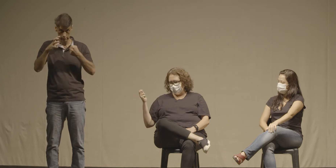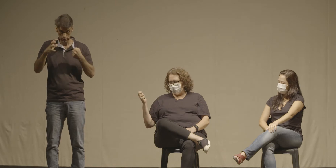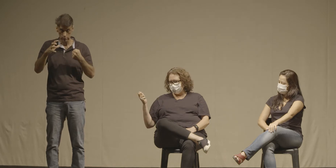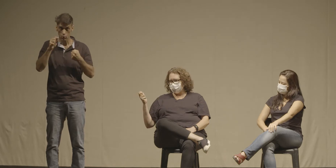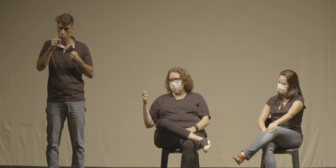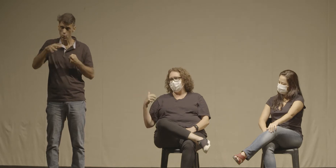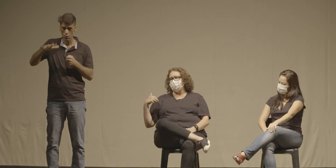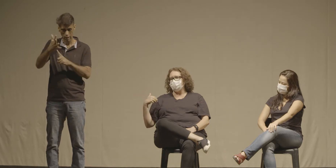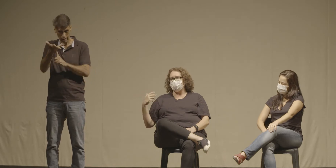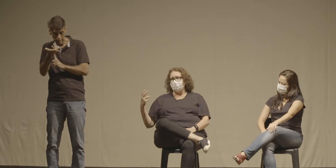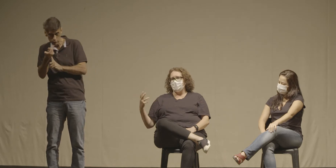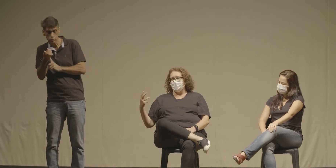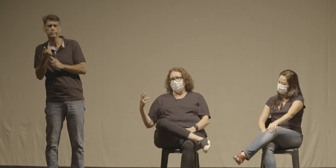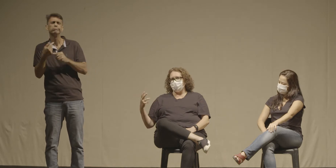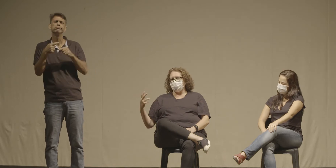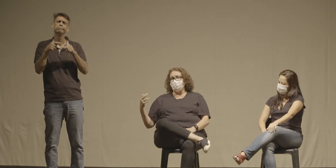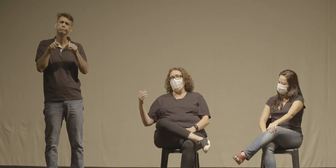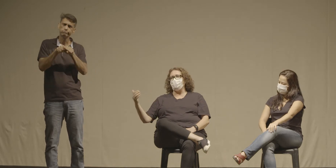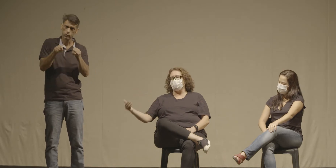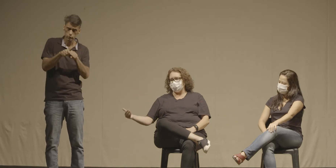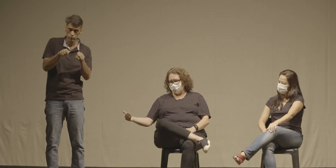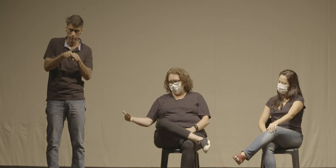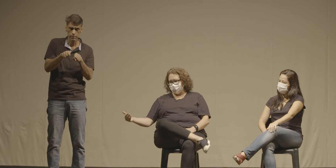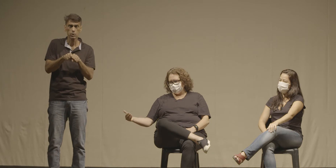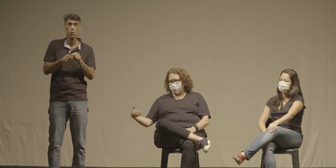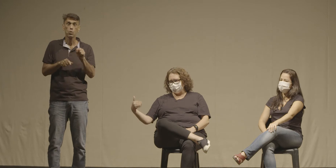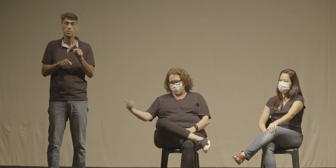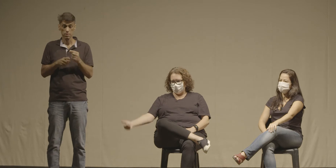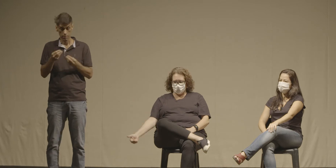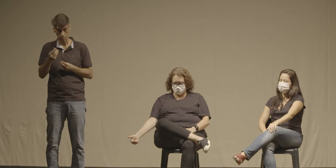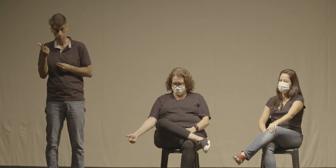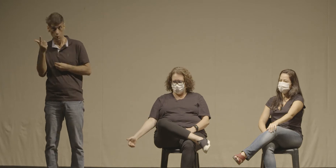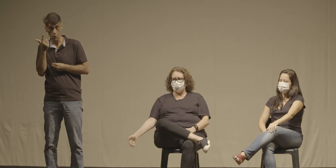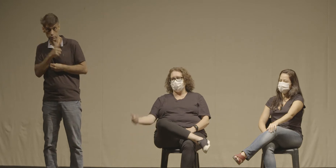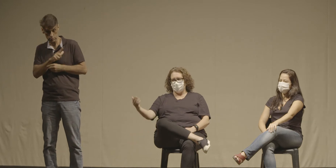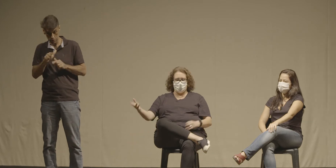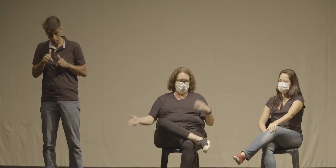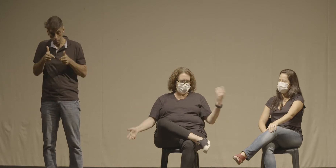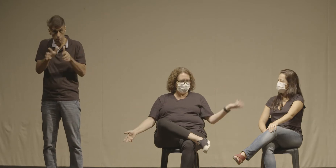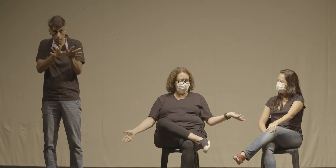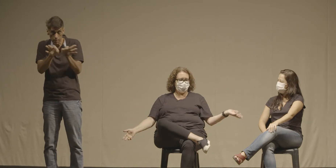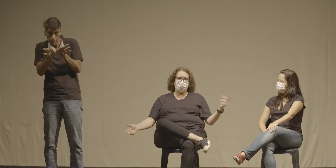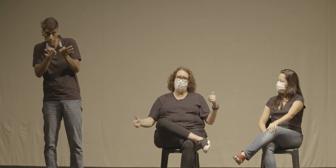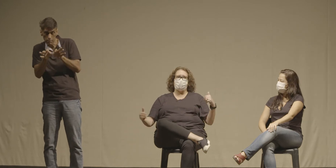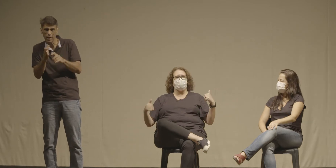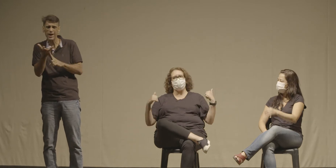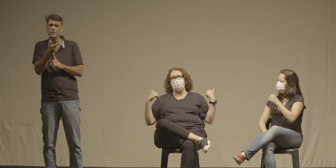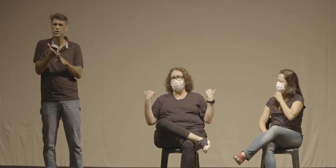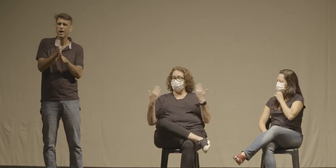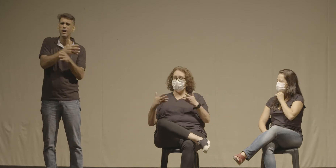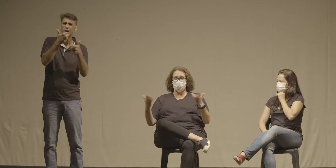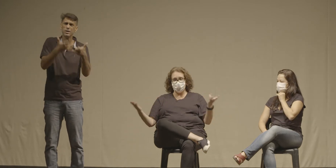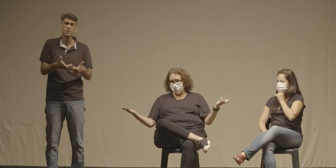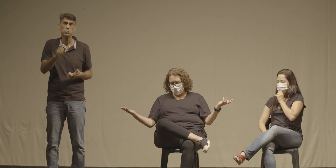democratização da arte e dos meios para fazer arte, ou seja, como você já disse anteriormente, a gente